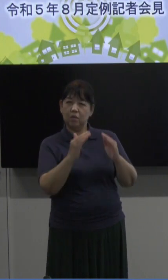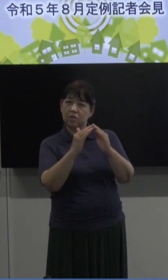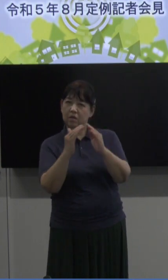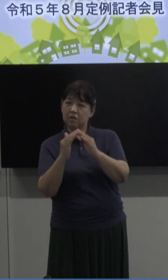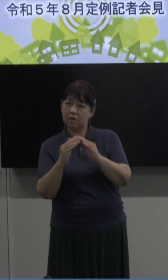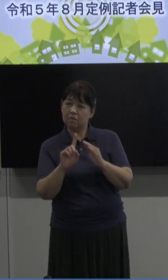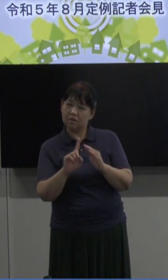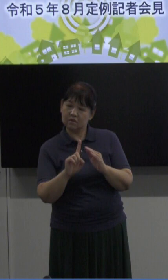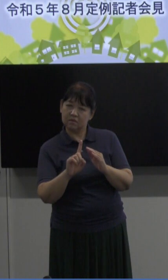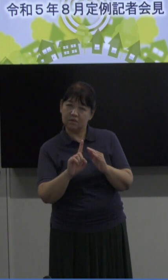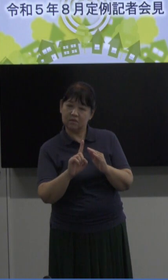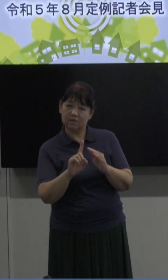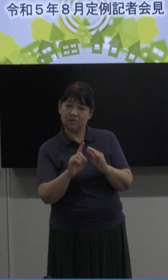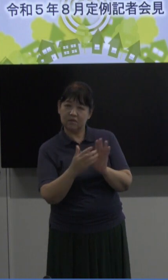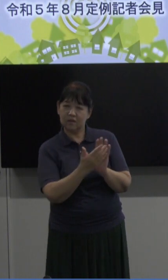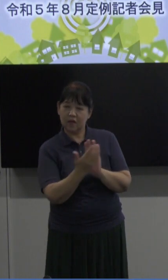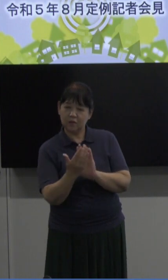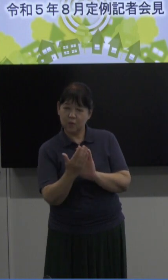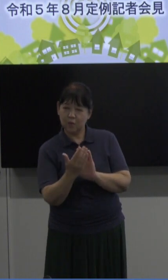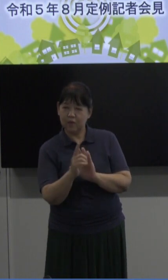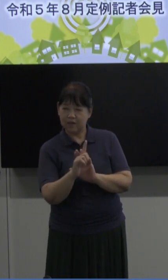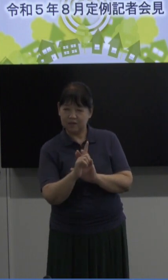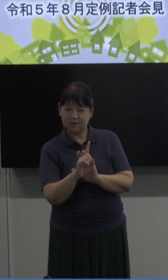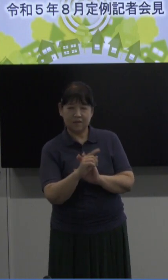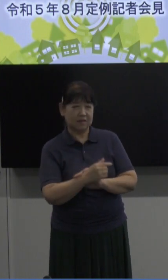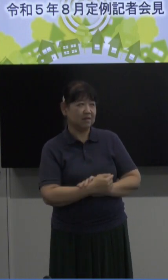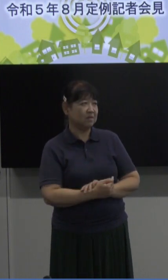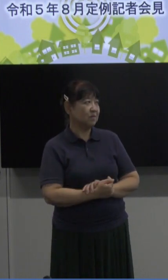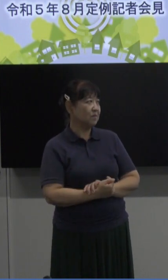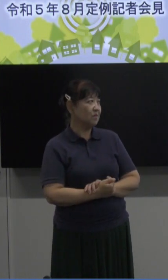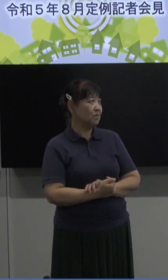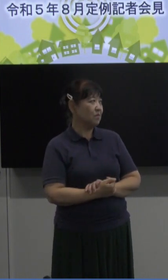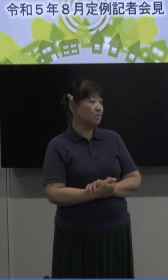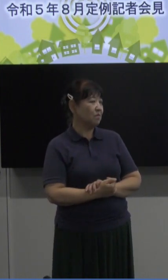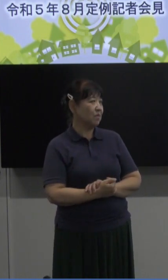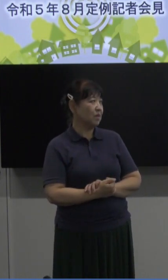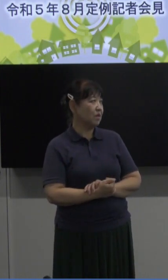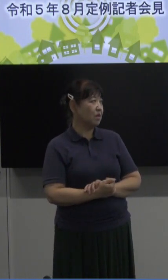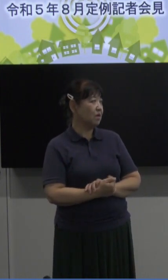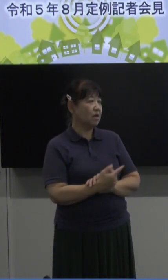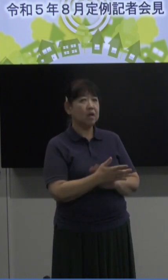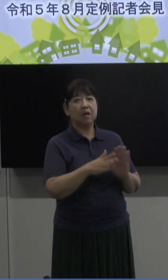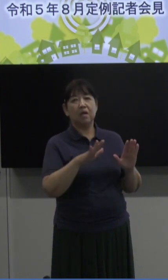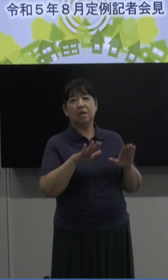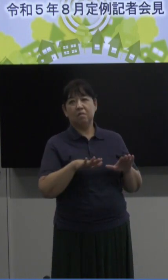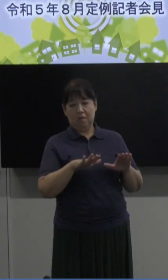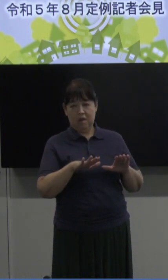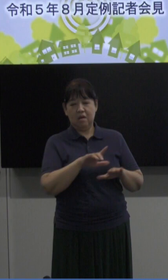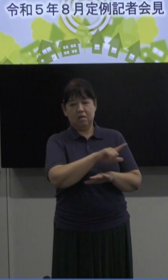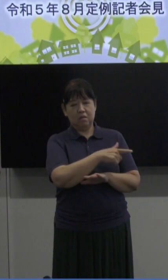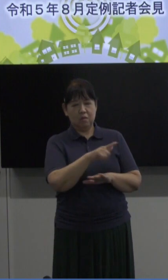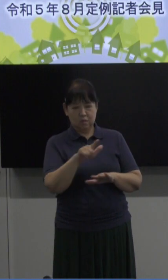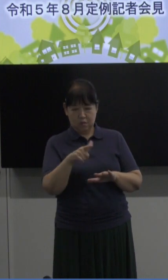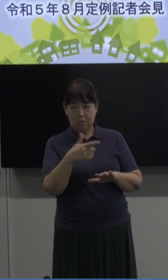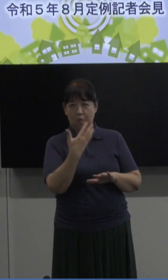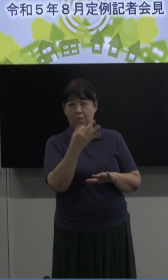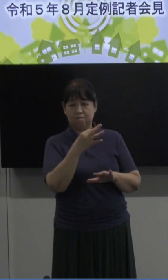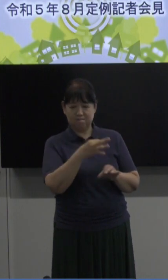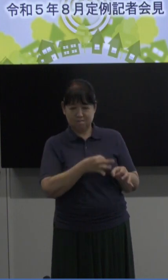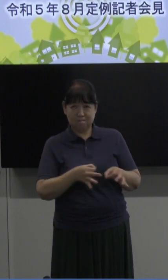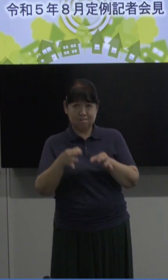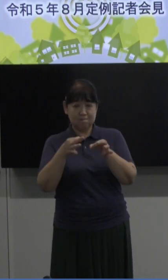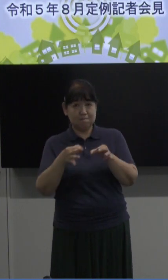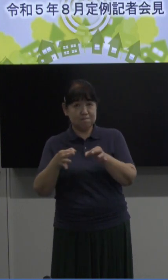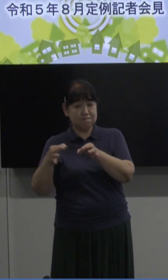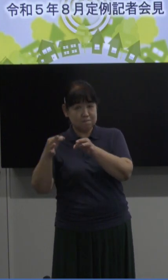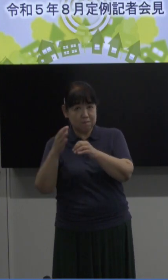んですかね。 あ、いえいえ、やはりですね、物価高騰が大変いろんな生活の中でですね、い